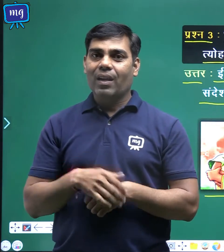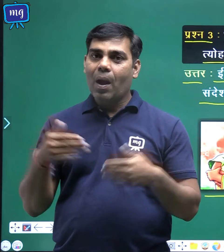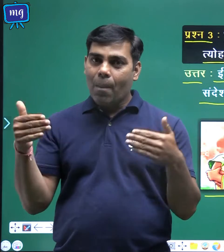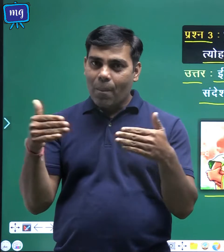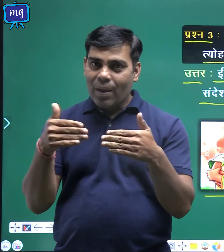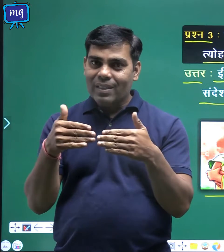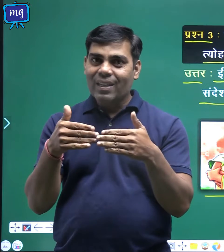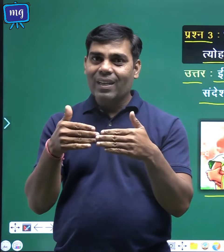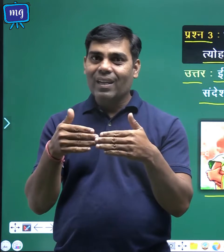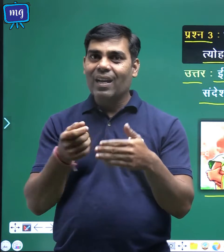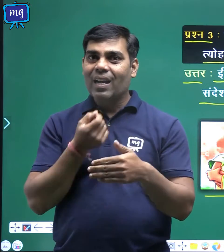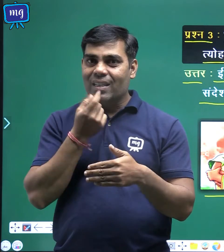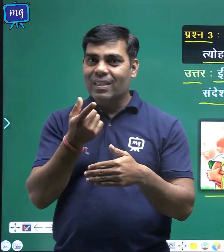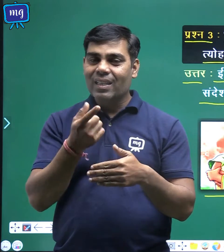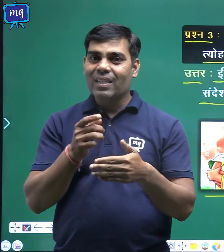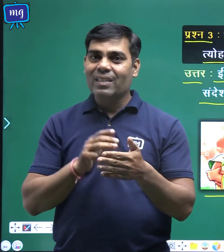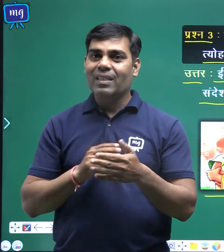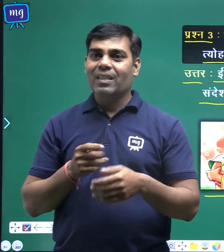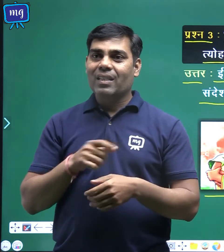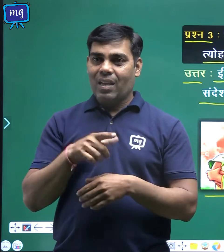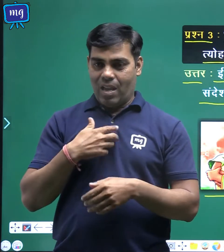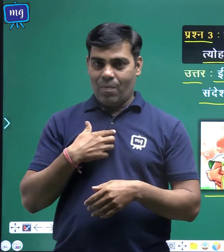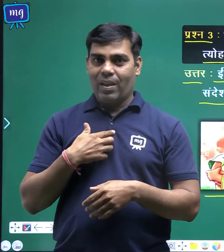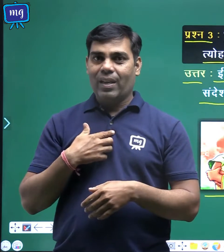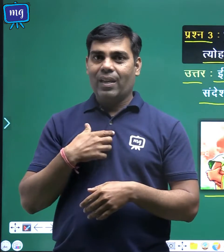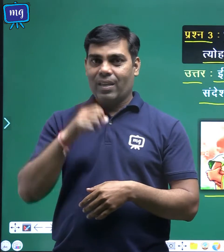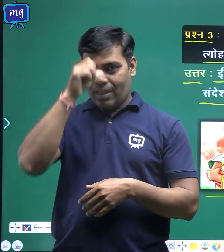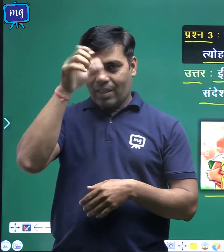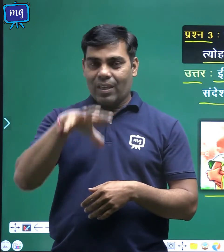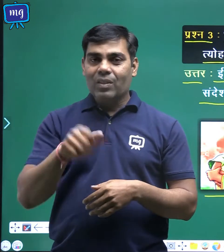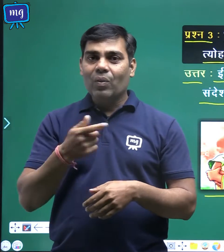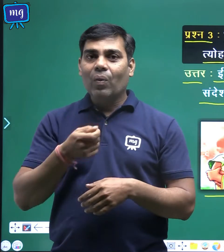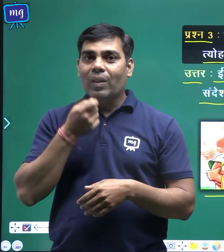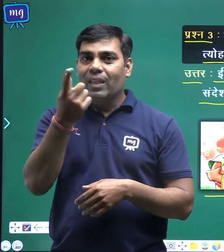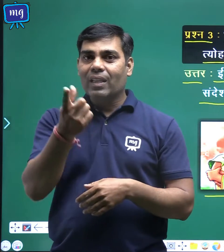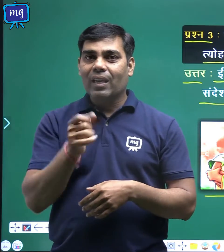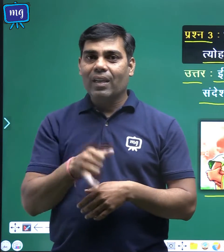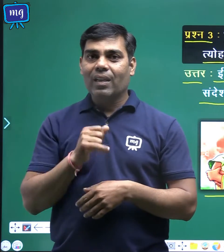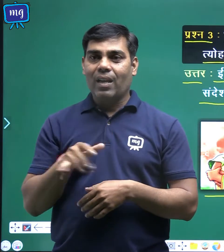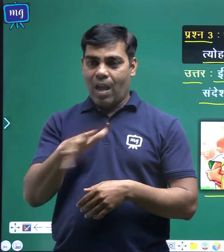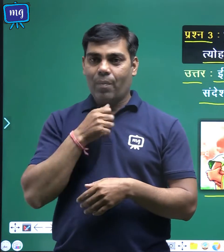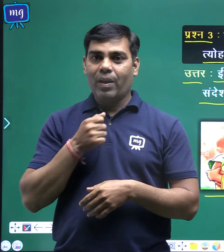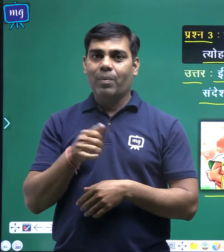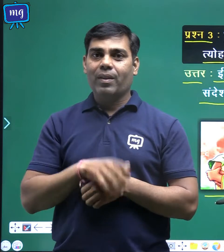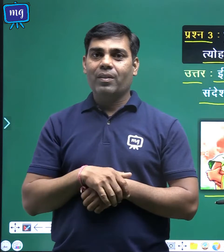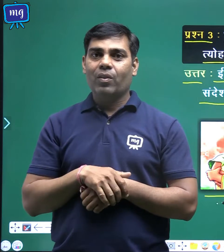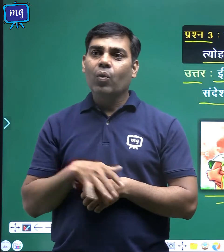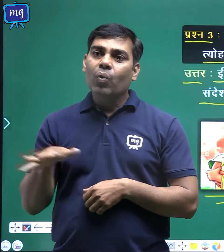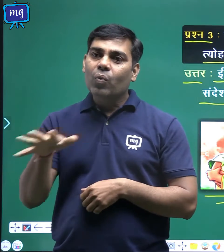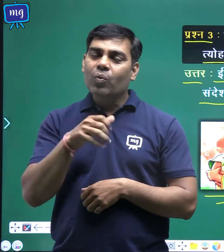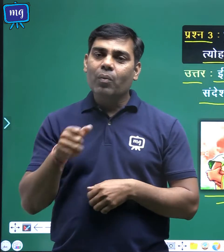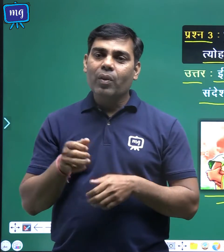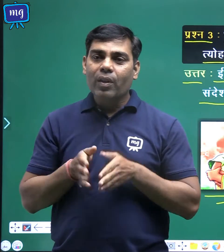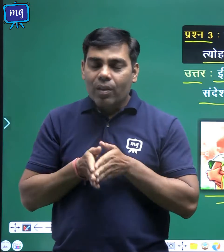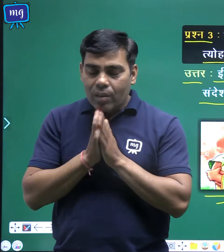भाईचारे का संदेश हमारे देश को देते हैं। हमें भी सभी धर्मों